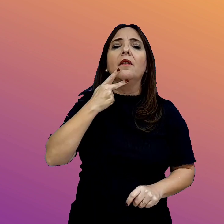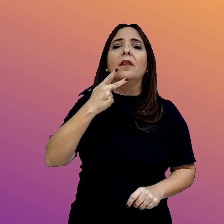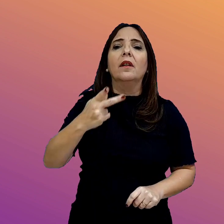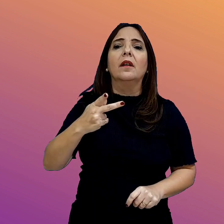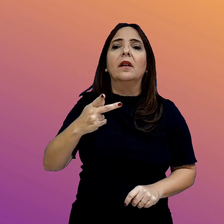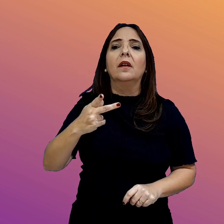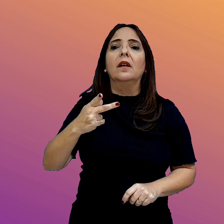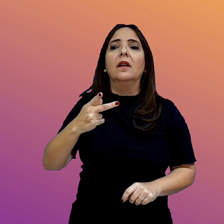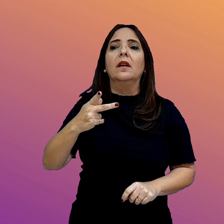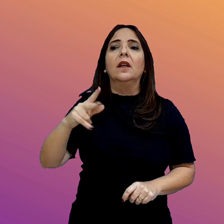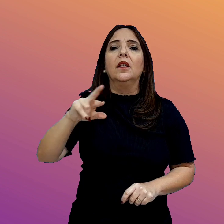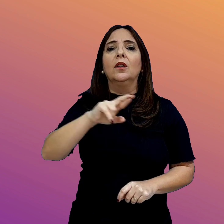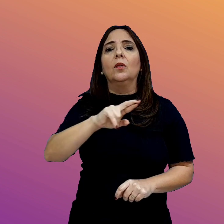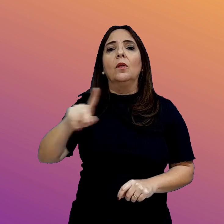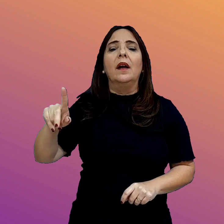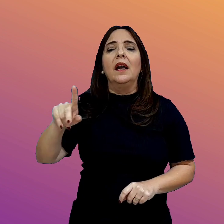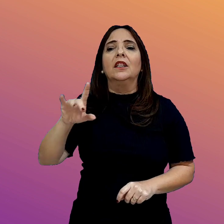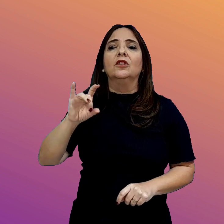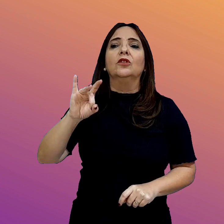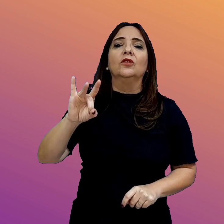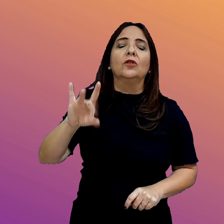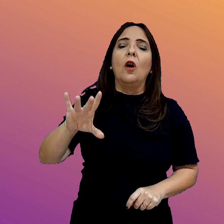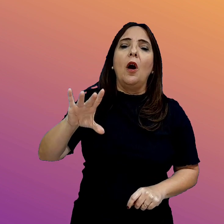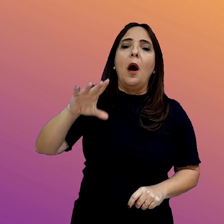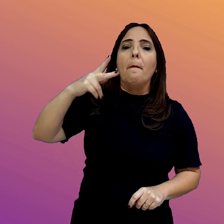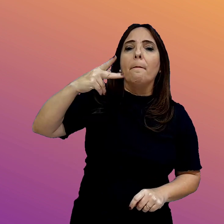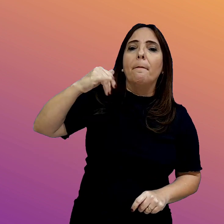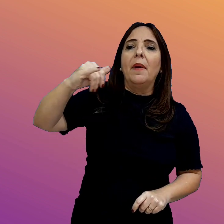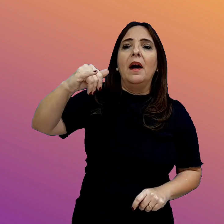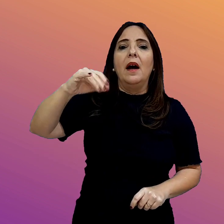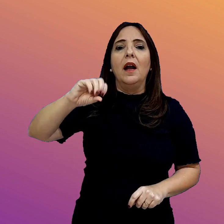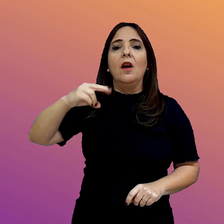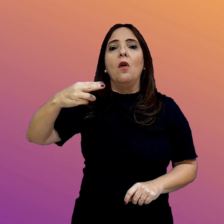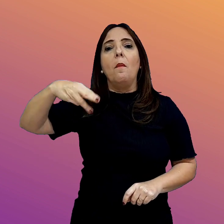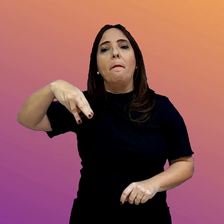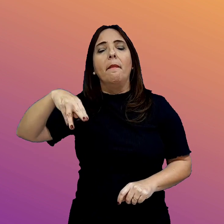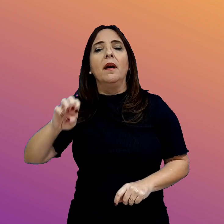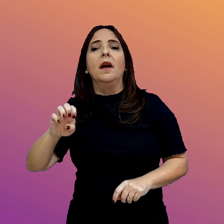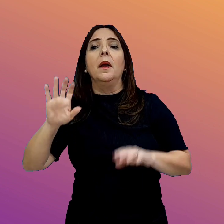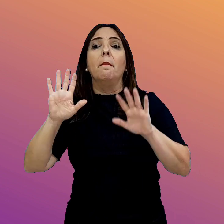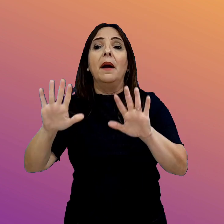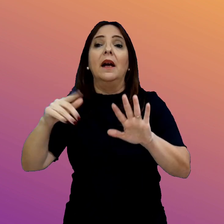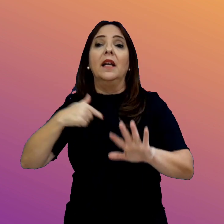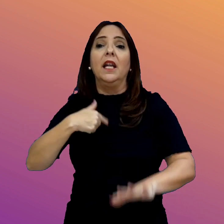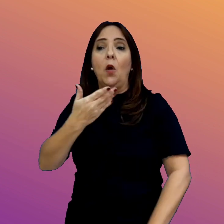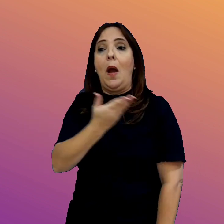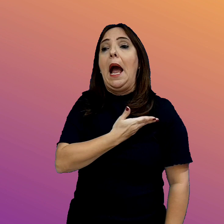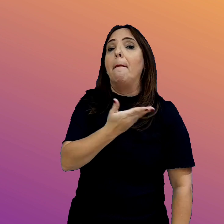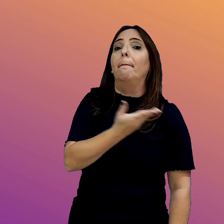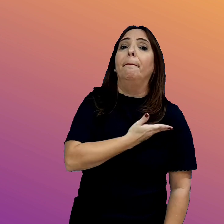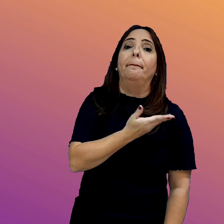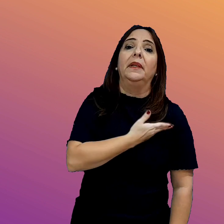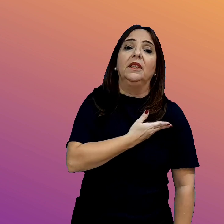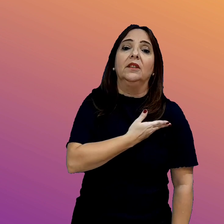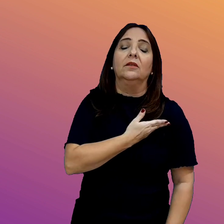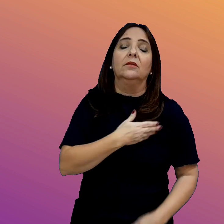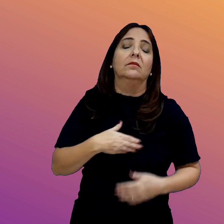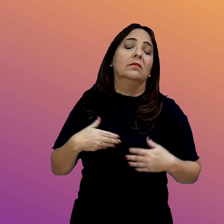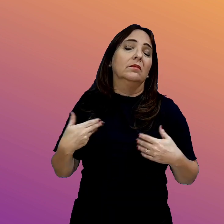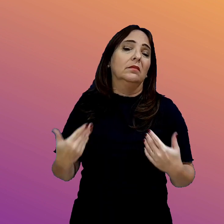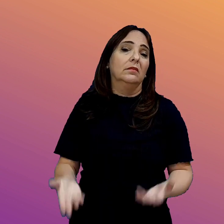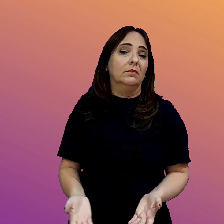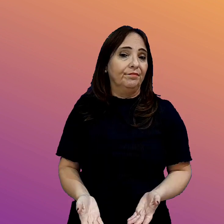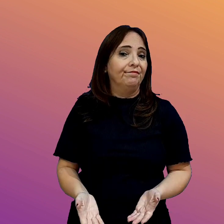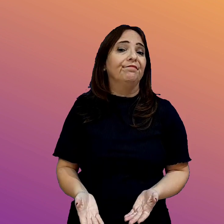sou apenas mãe, mas eu sou um amigo do meu filho. E a gente vê essa necessidade